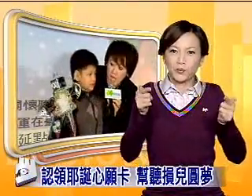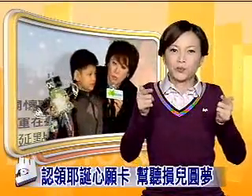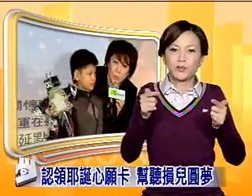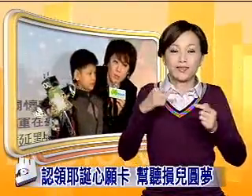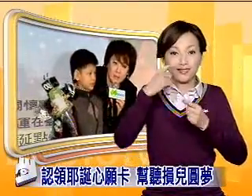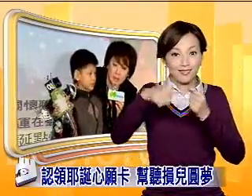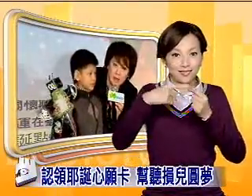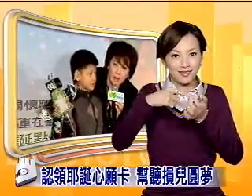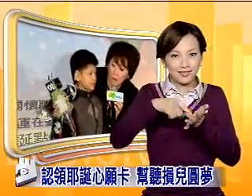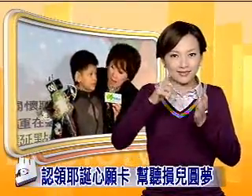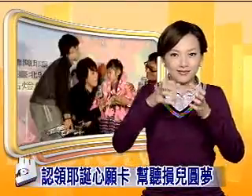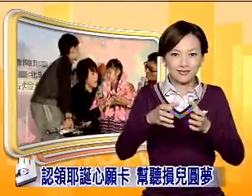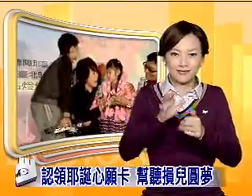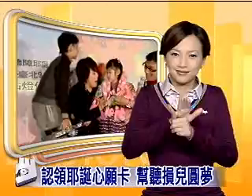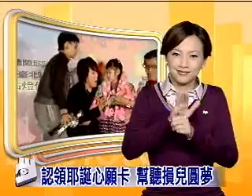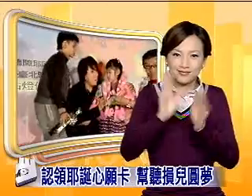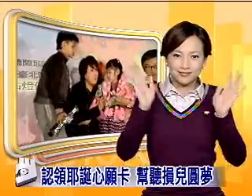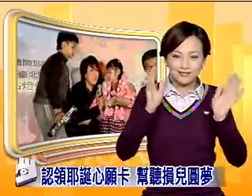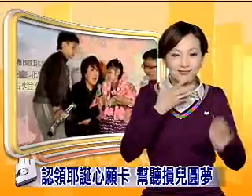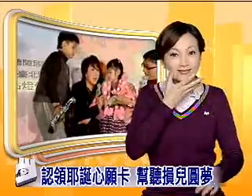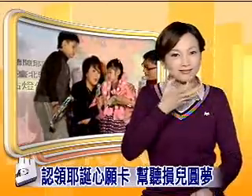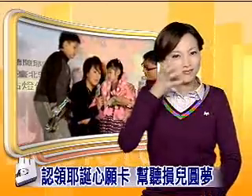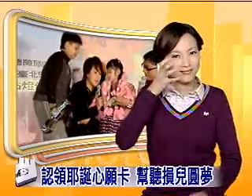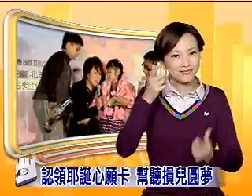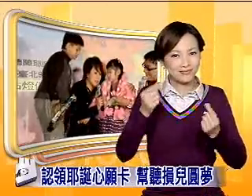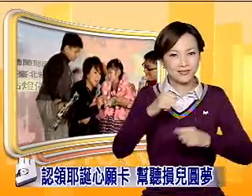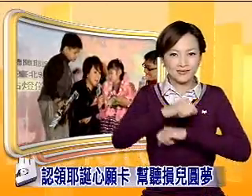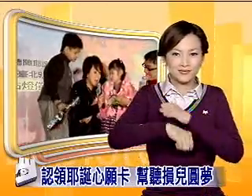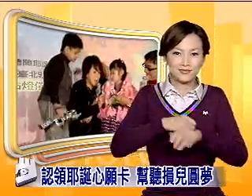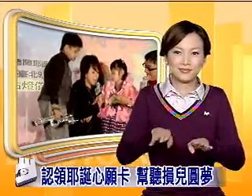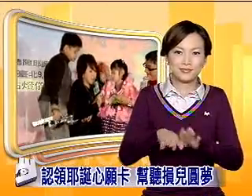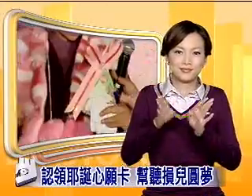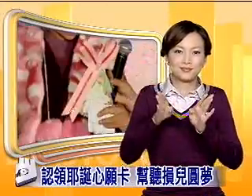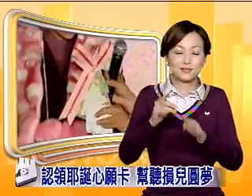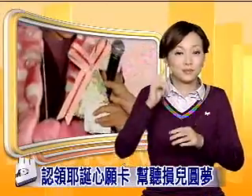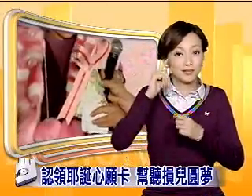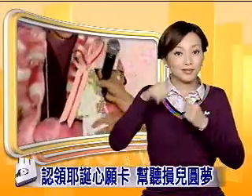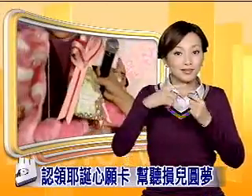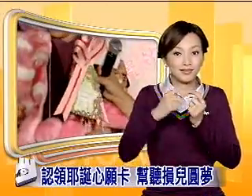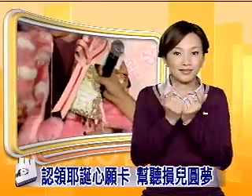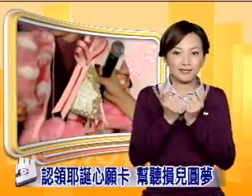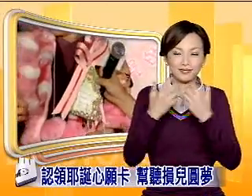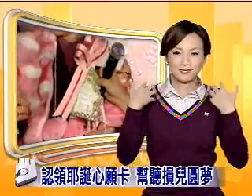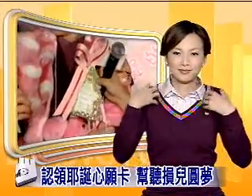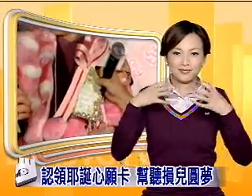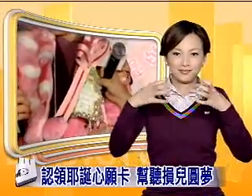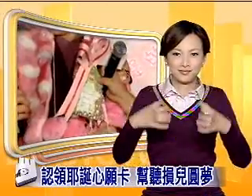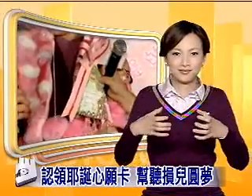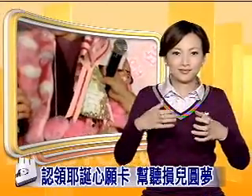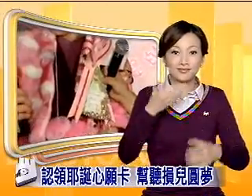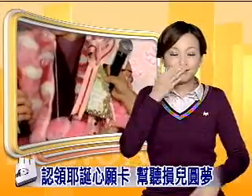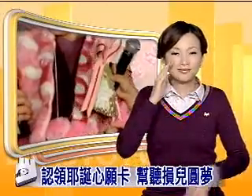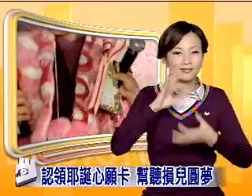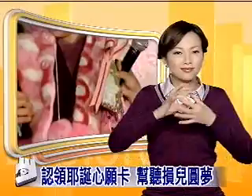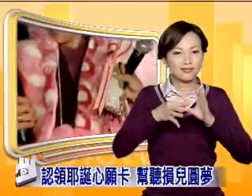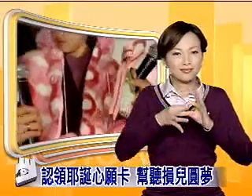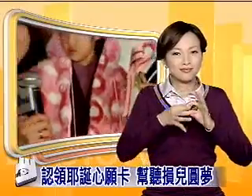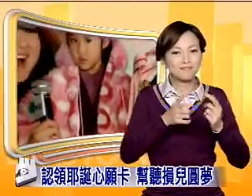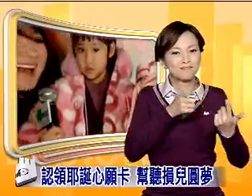年一度的耶诞心愿卡认领活动已经展开。今年活动配合明年台北要办听障奥运，认